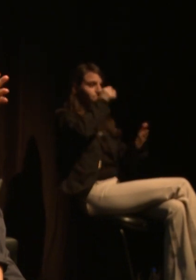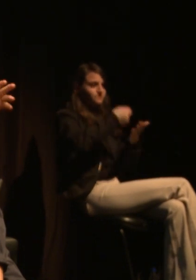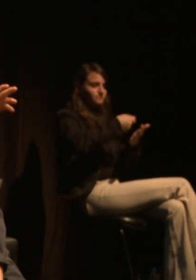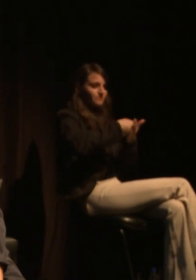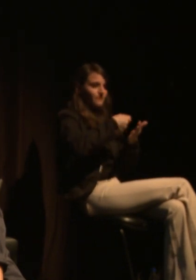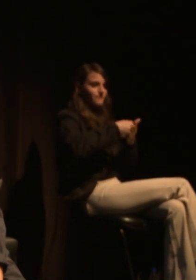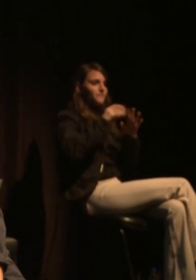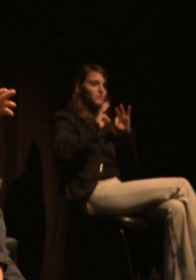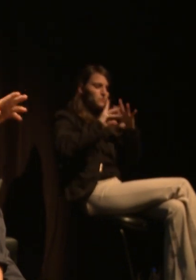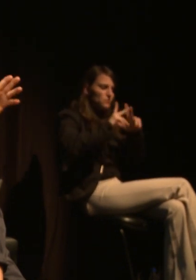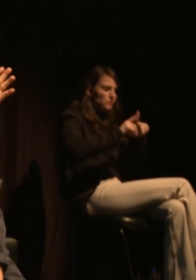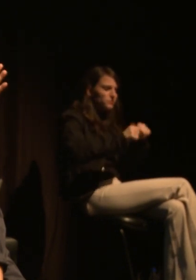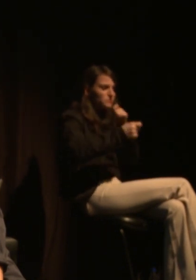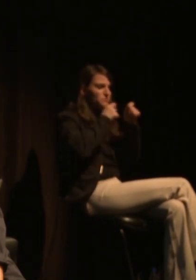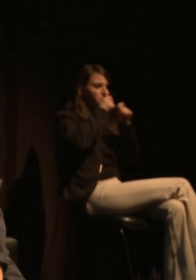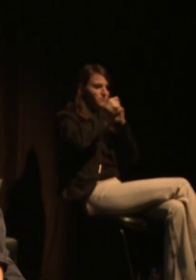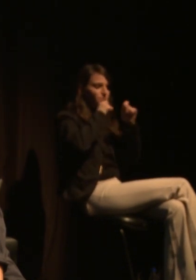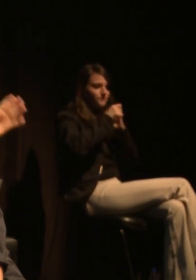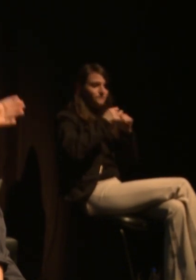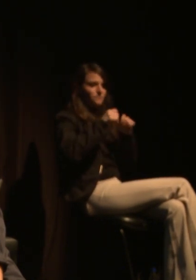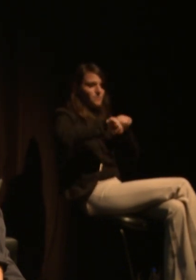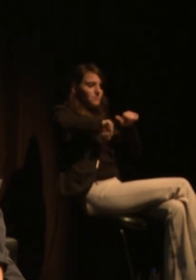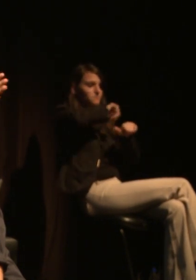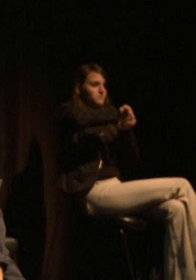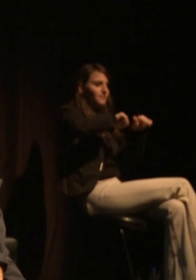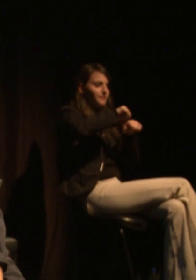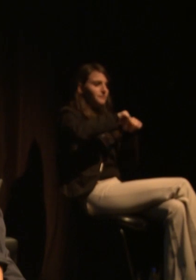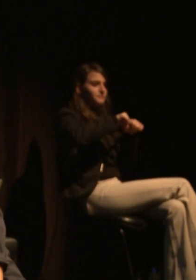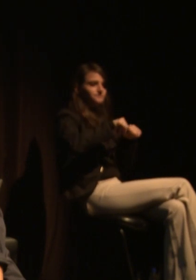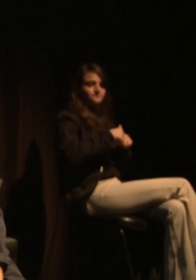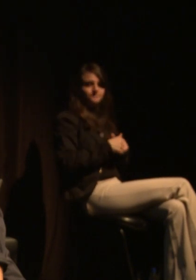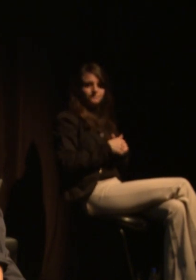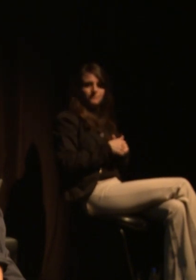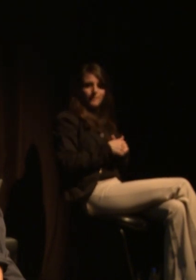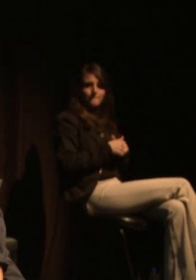que todos os repórteres mudassem de...